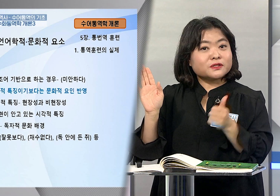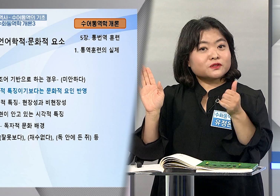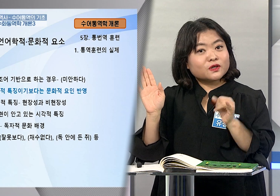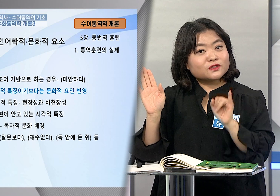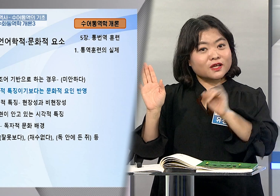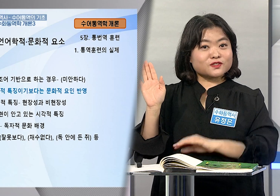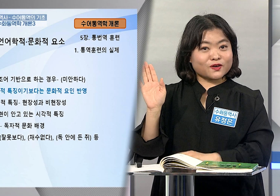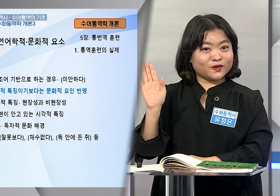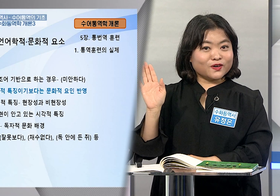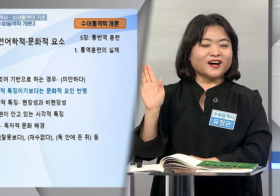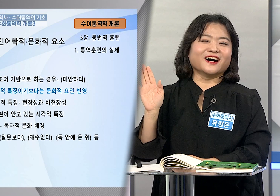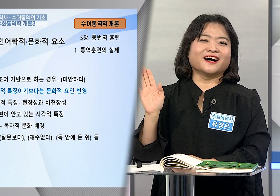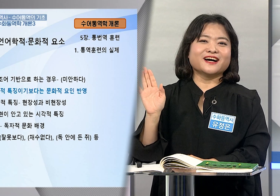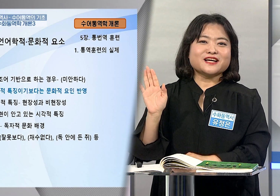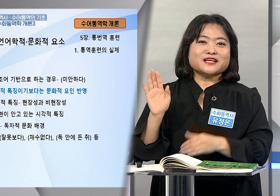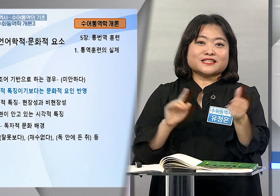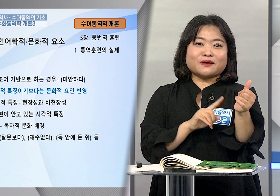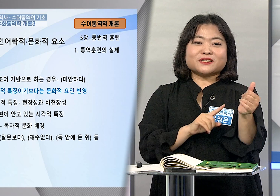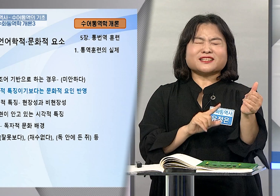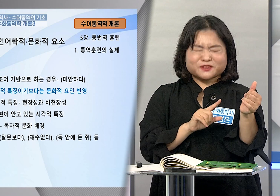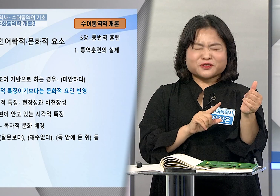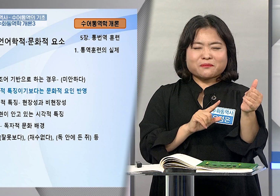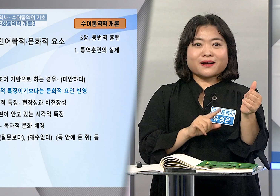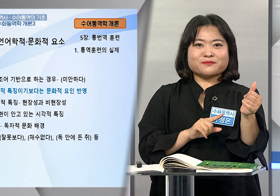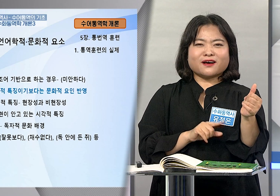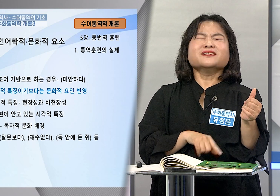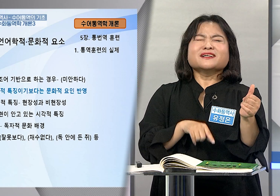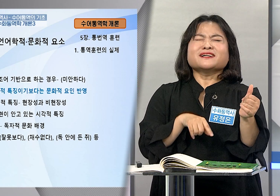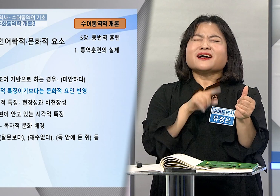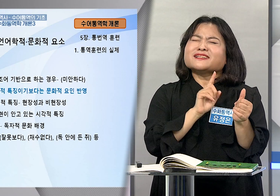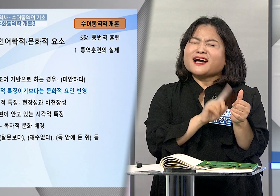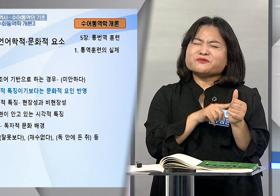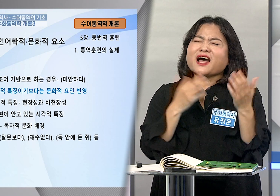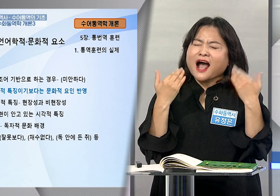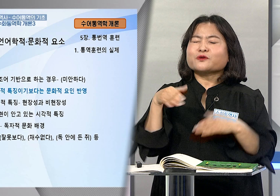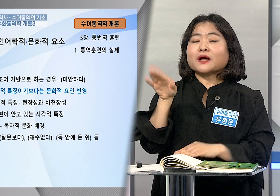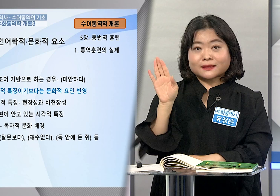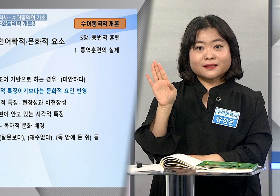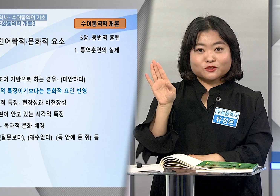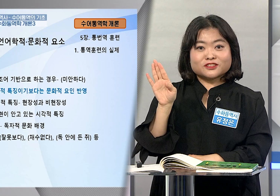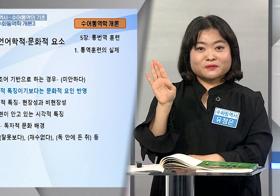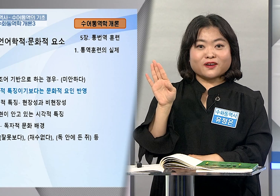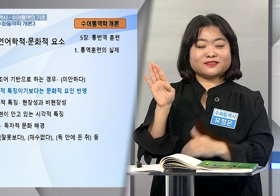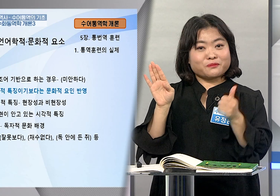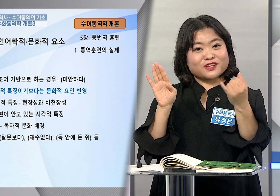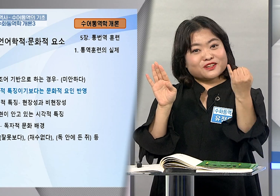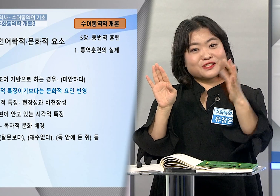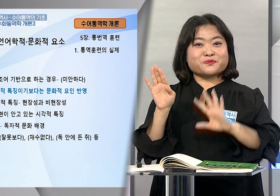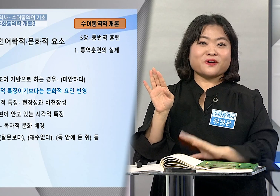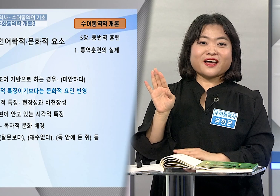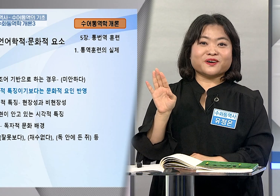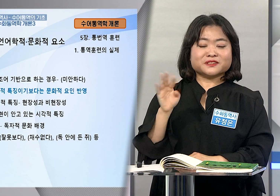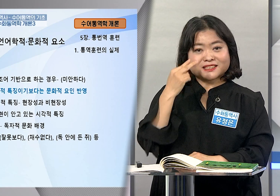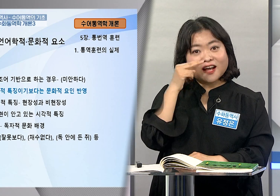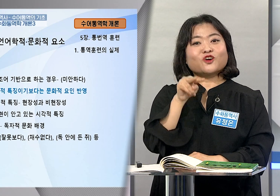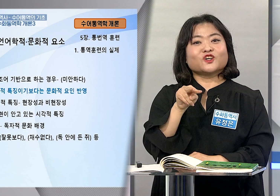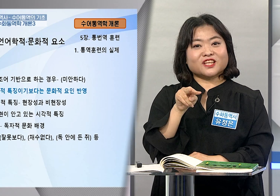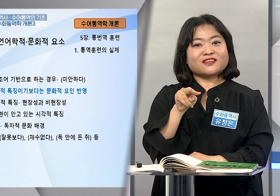남자였어요? 여자였어요? 그 남자 갈 때 눈 깜빡하면 학교 갔다 눈 뜨면 남자는 여자인지 몰라요. 시각 언어이기